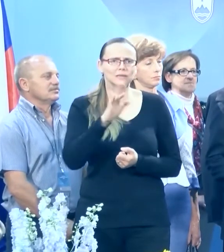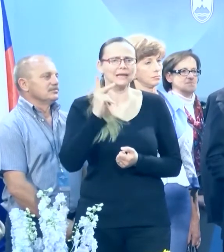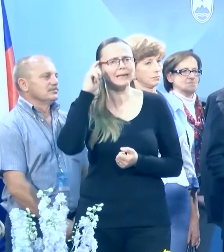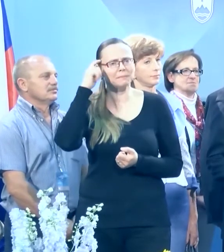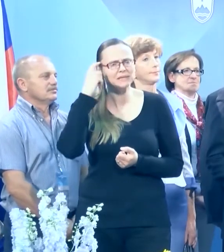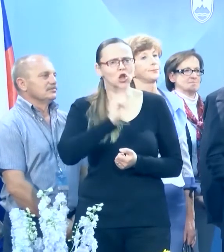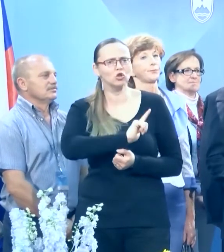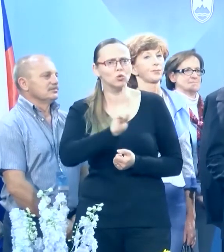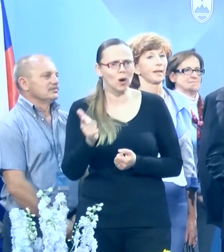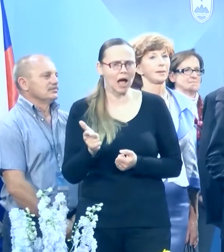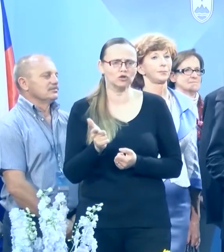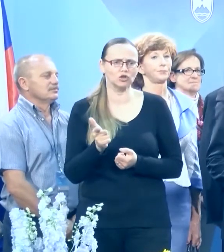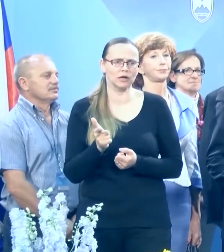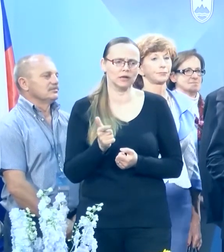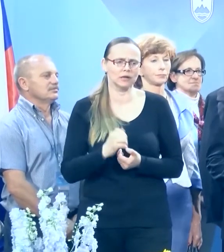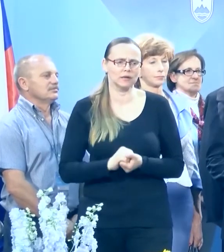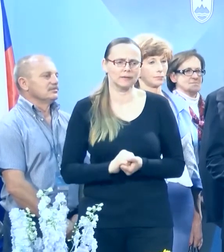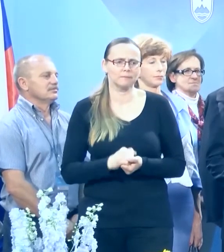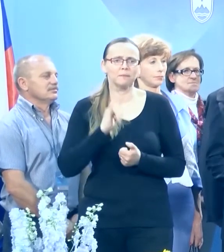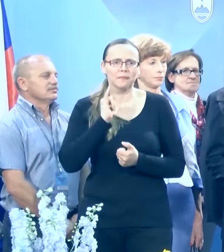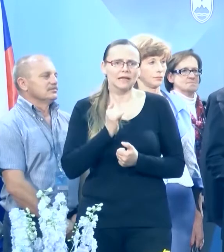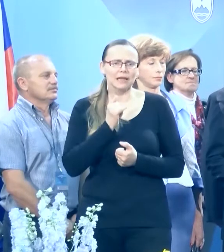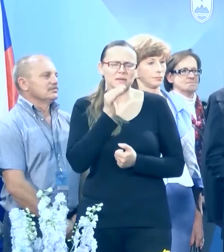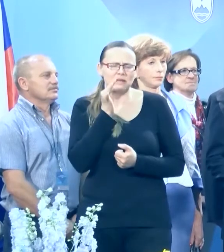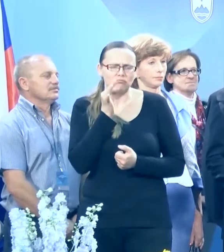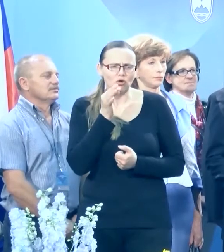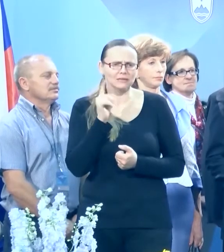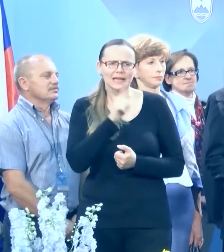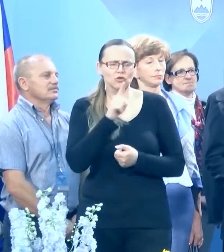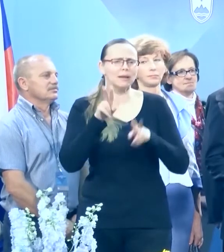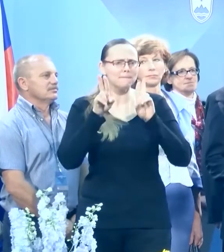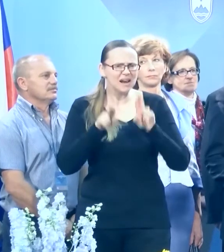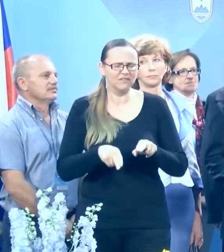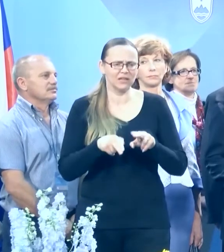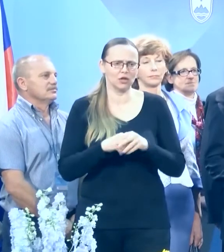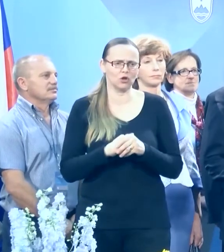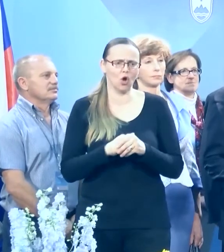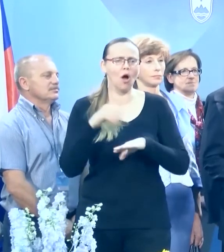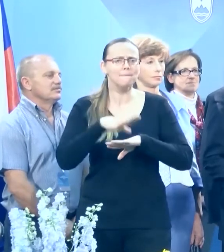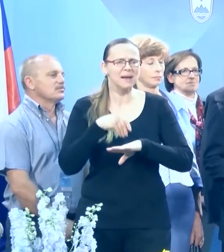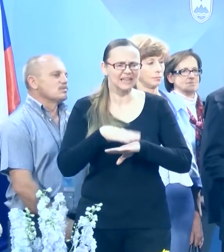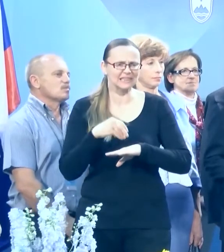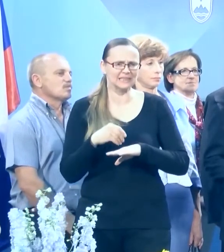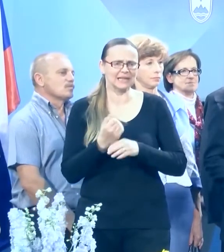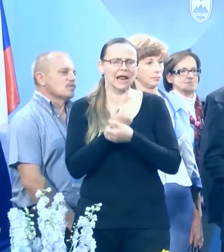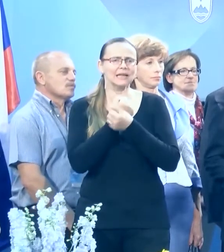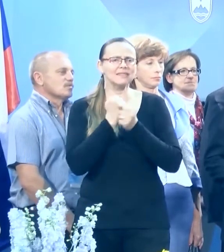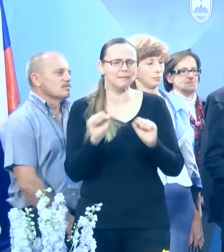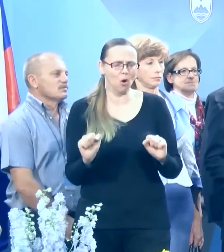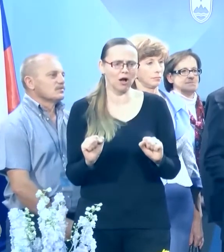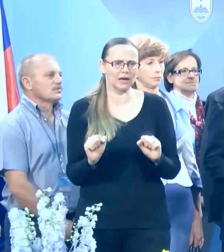drugače, da bi se dosledno in pravilno prakticiranje